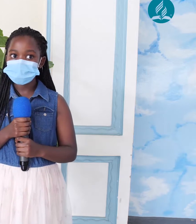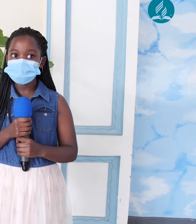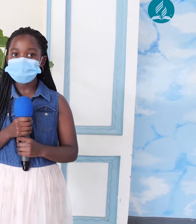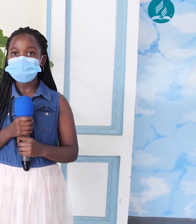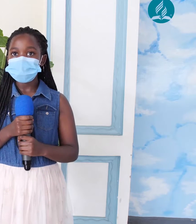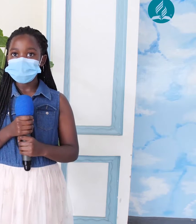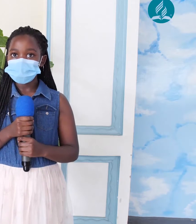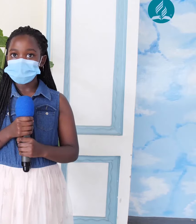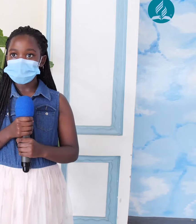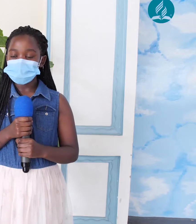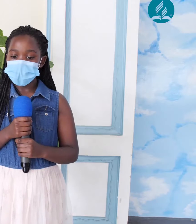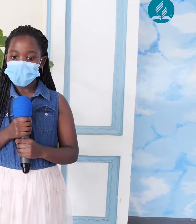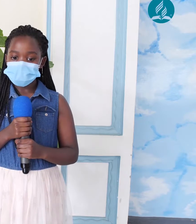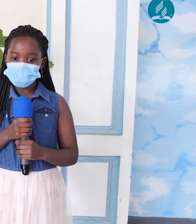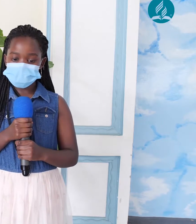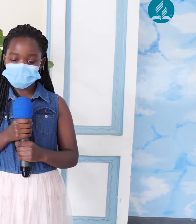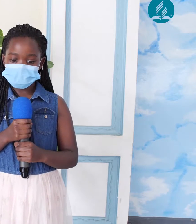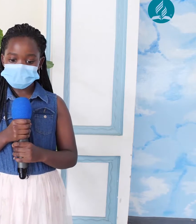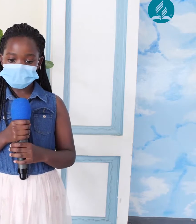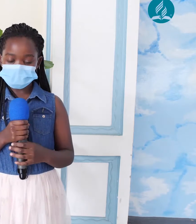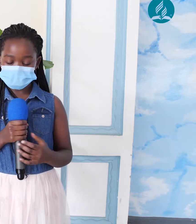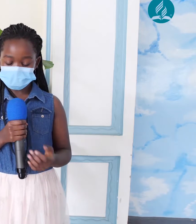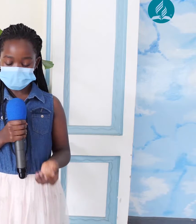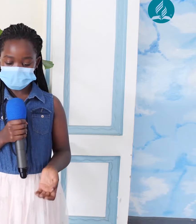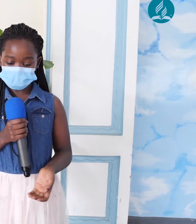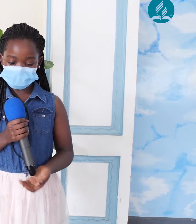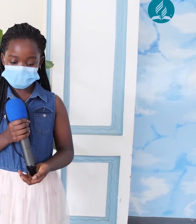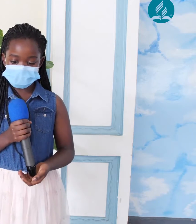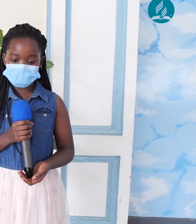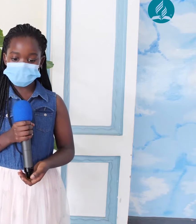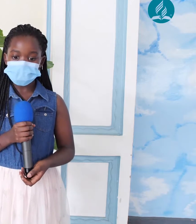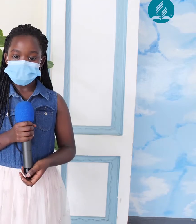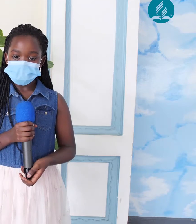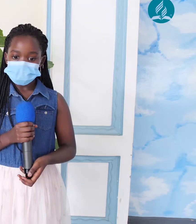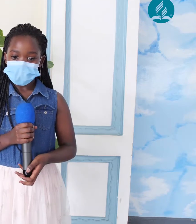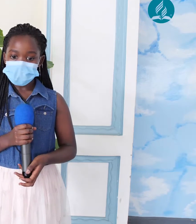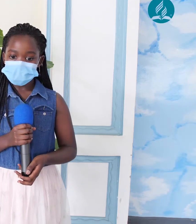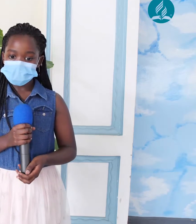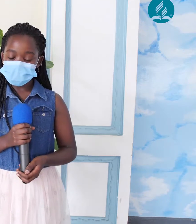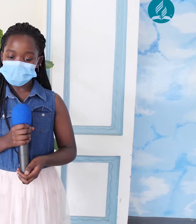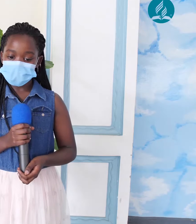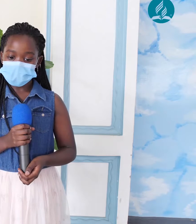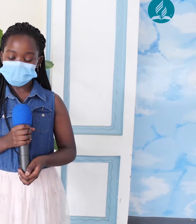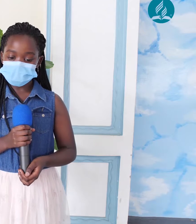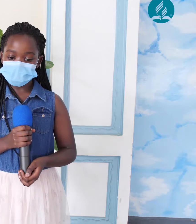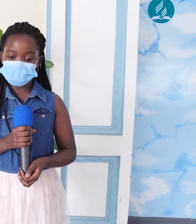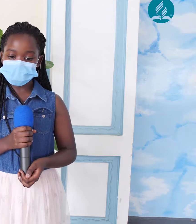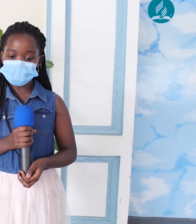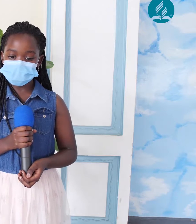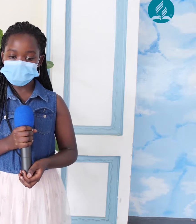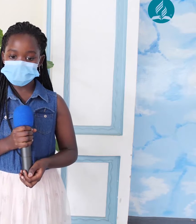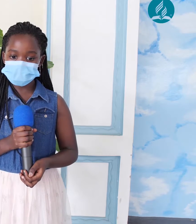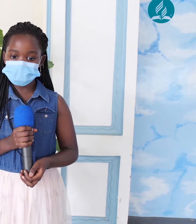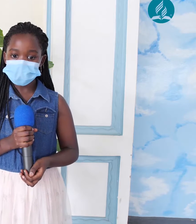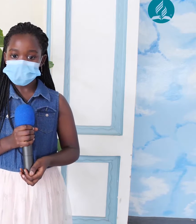kutabivuga. Nuko hashize inyuma y'ibirori byinshi, umwami